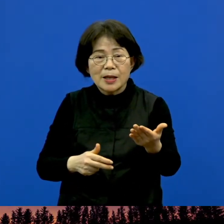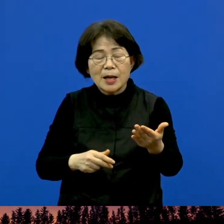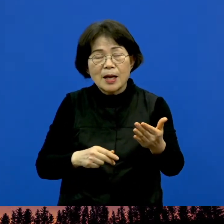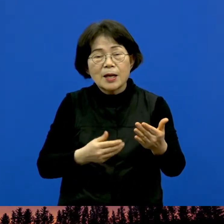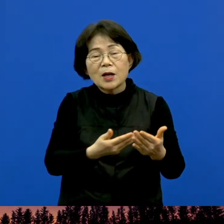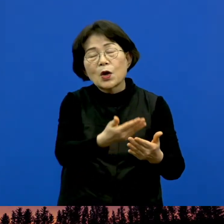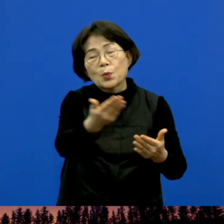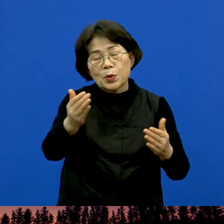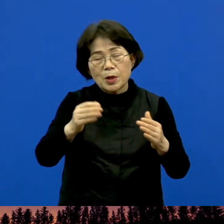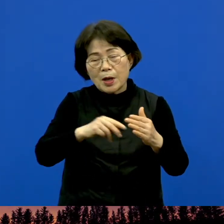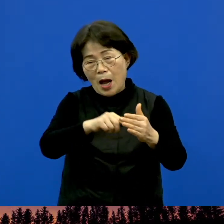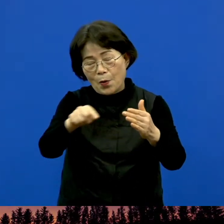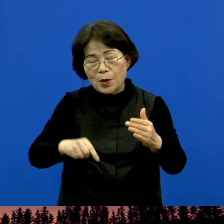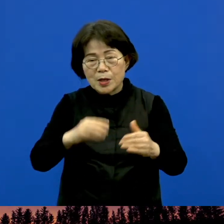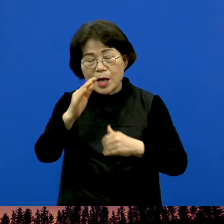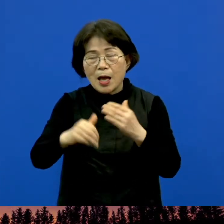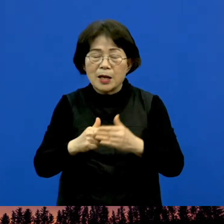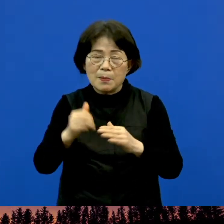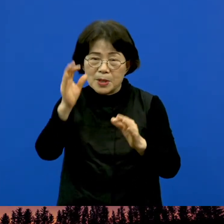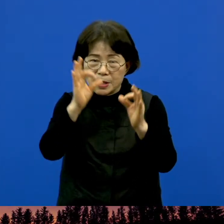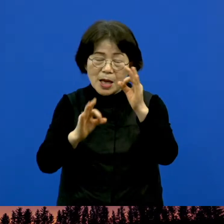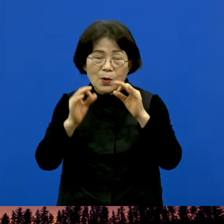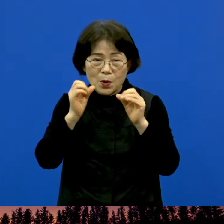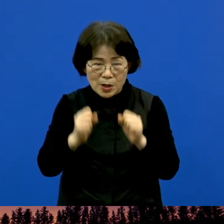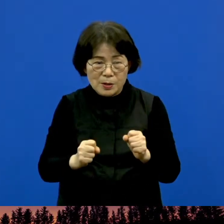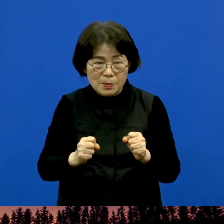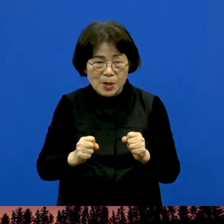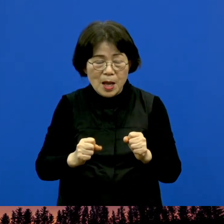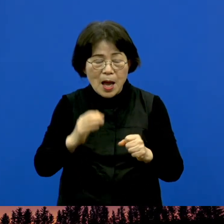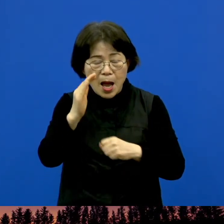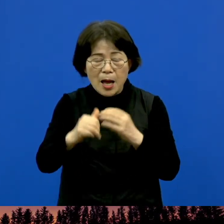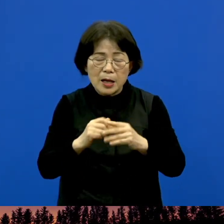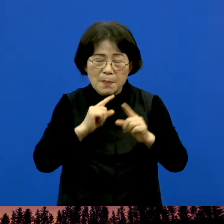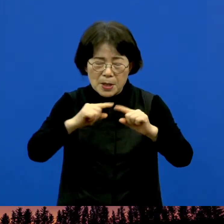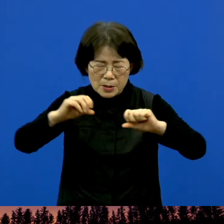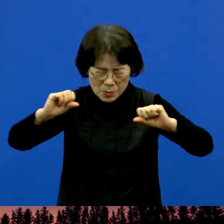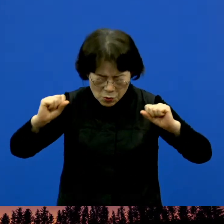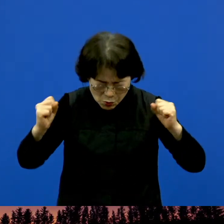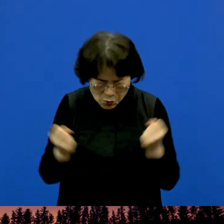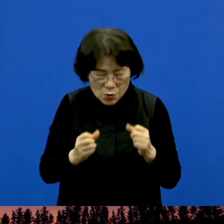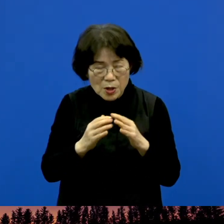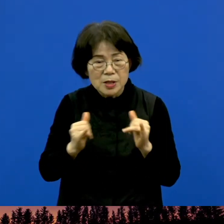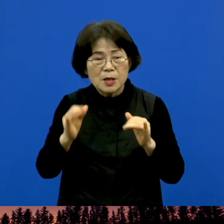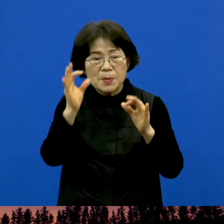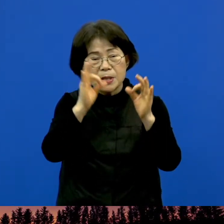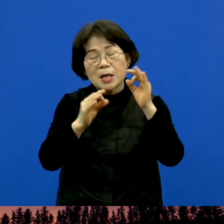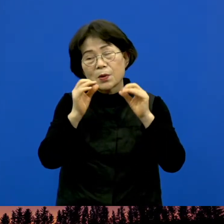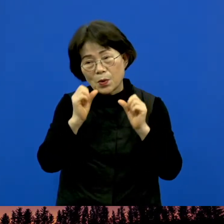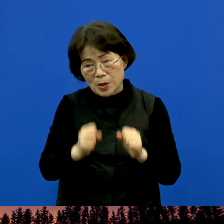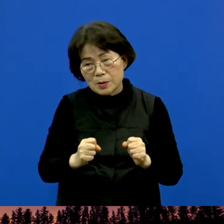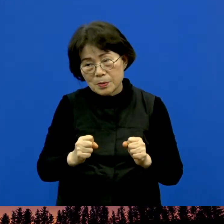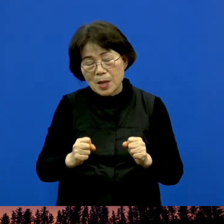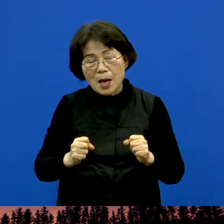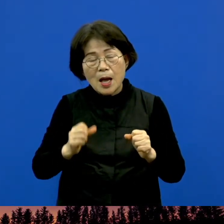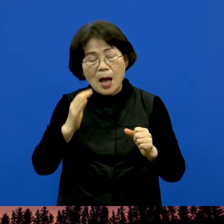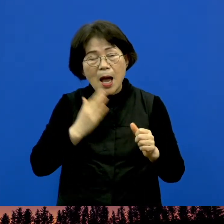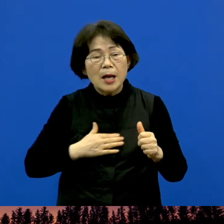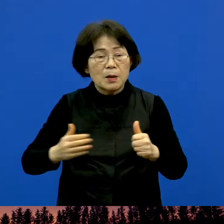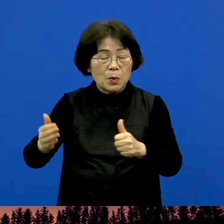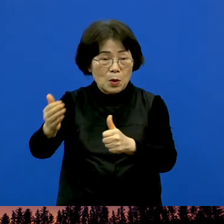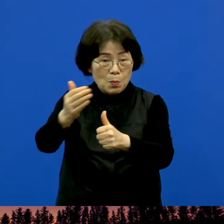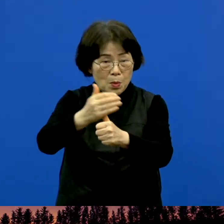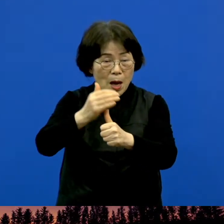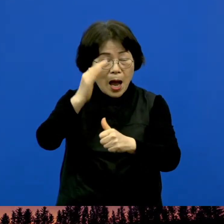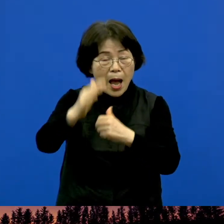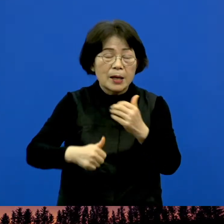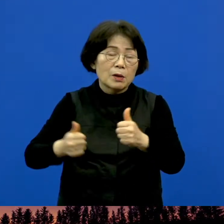계신다. 철저히 하나님의 말씀에 순종하는 사람을 찾는다. 하나님의 손에 붙들려 쓰임을